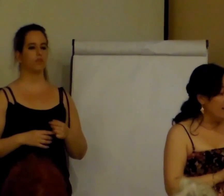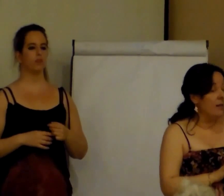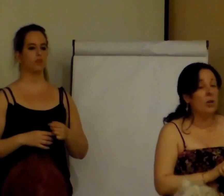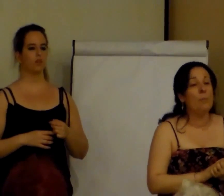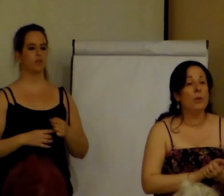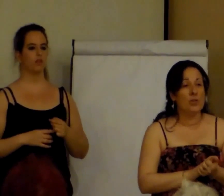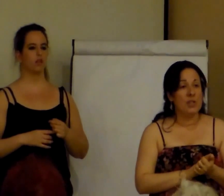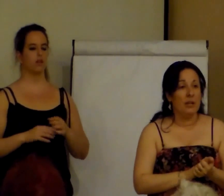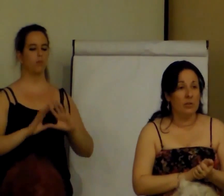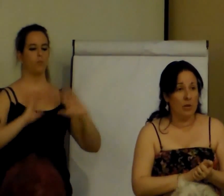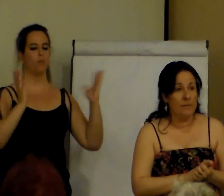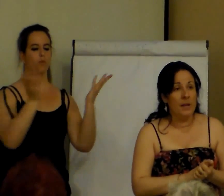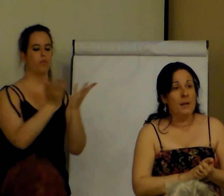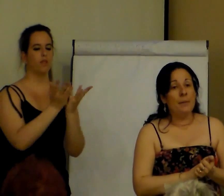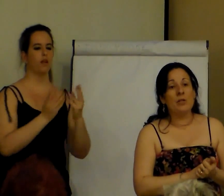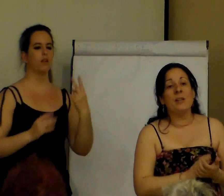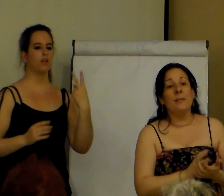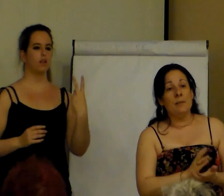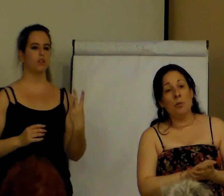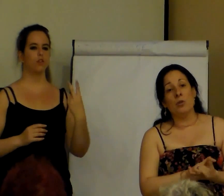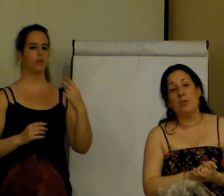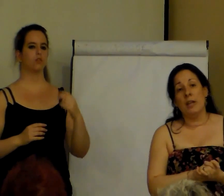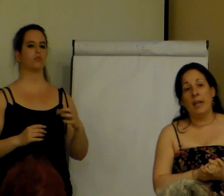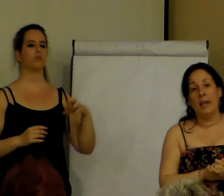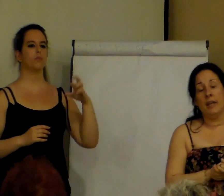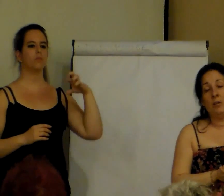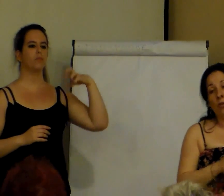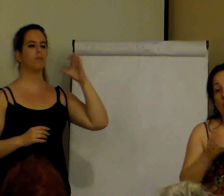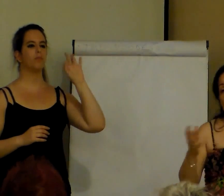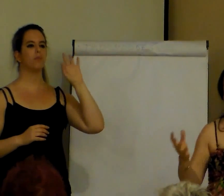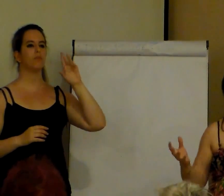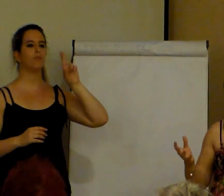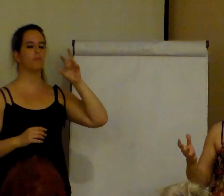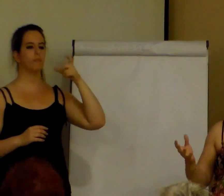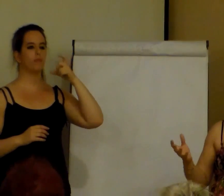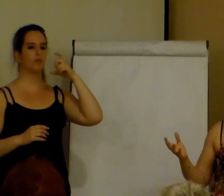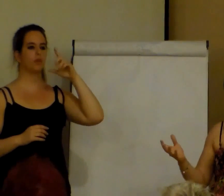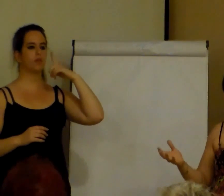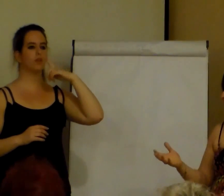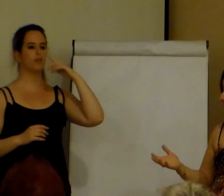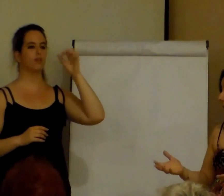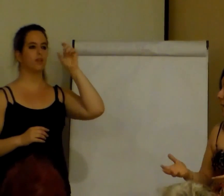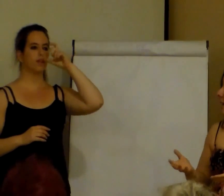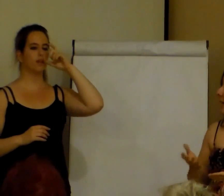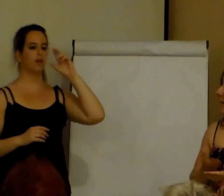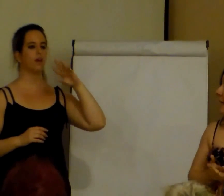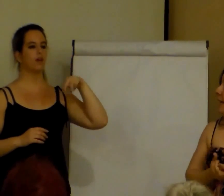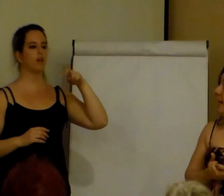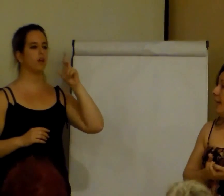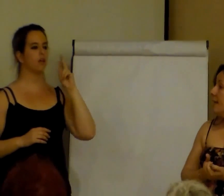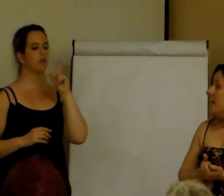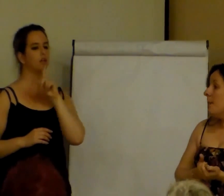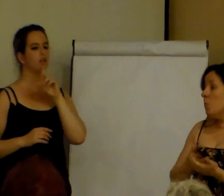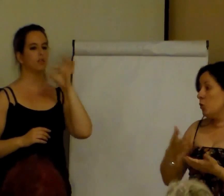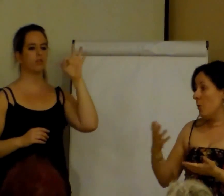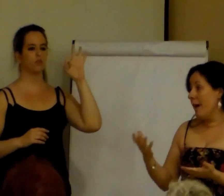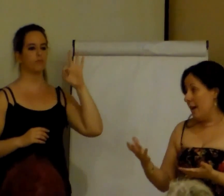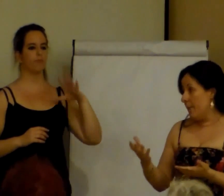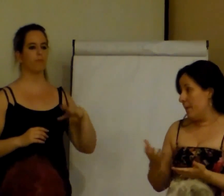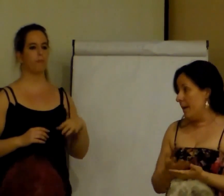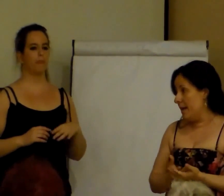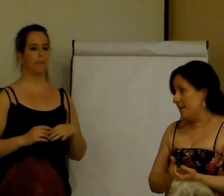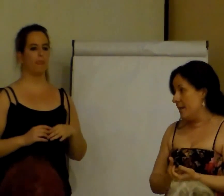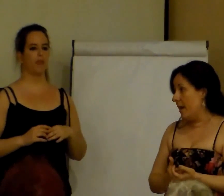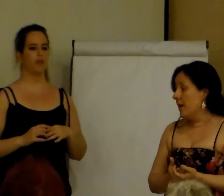prevalencia mundial del 2%, pero sabemos, y todos los especialistas coinciden, que es